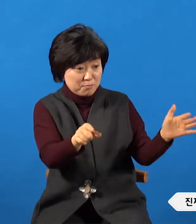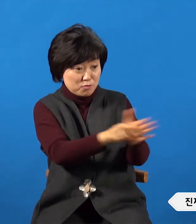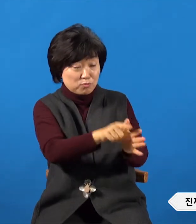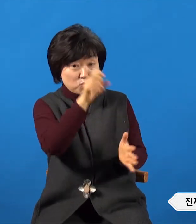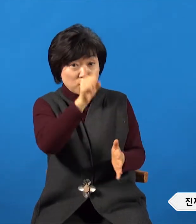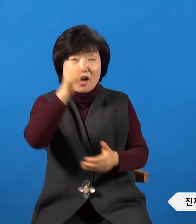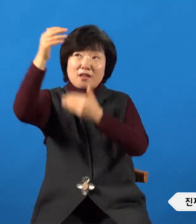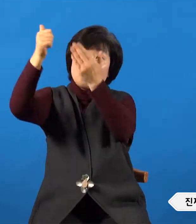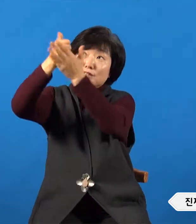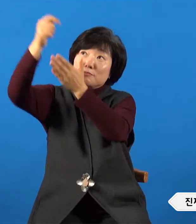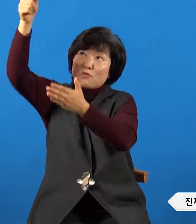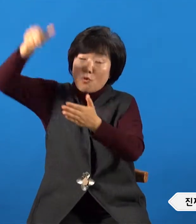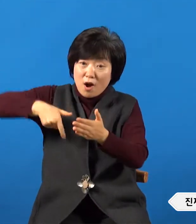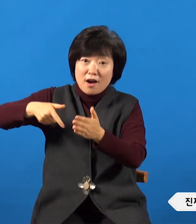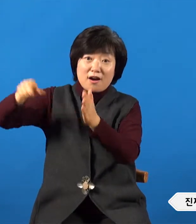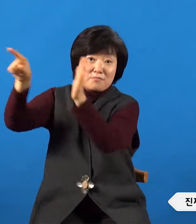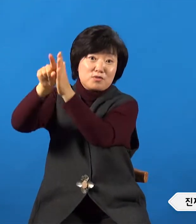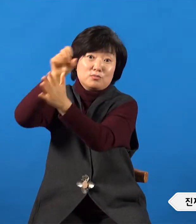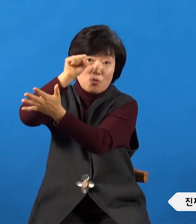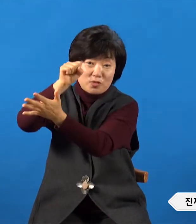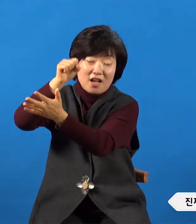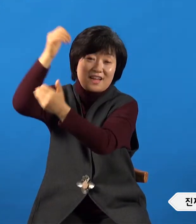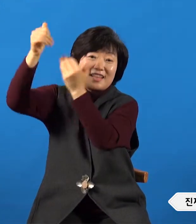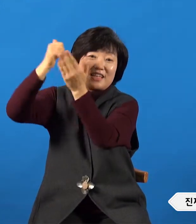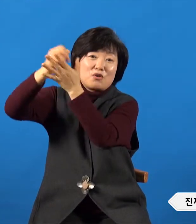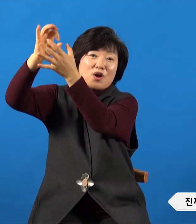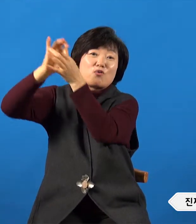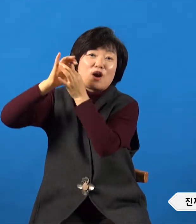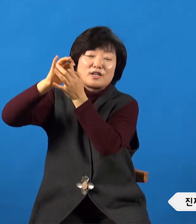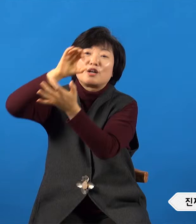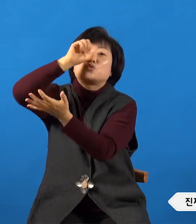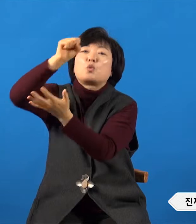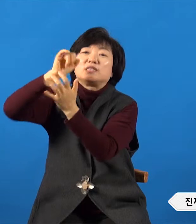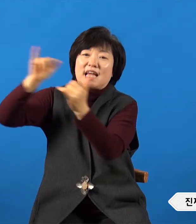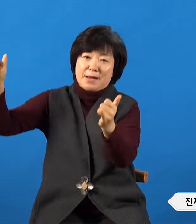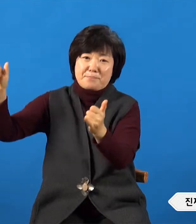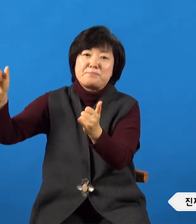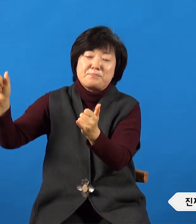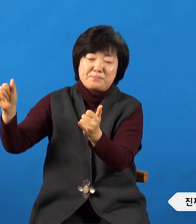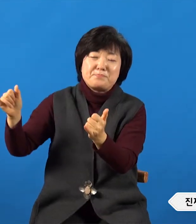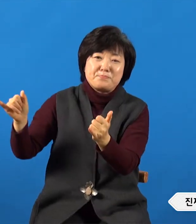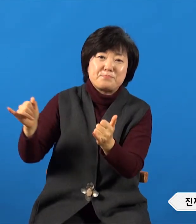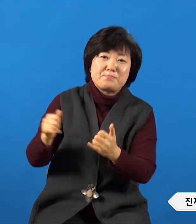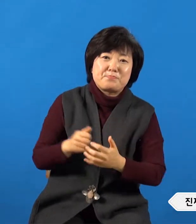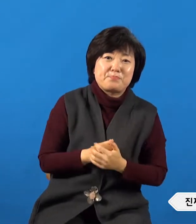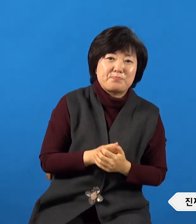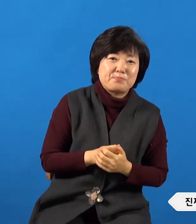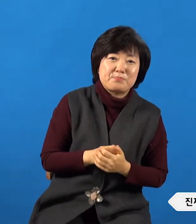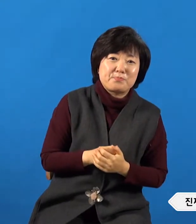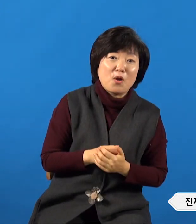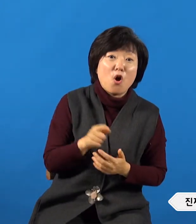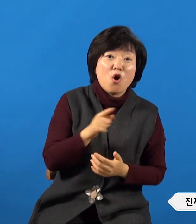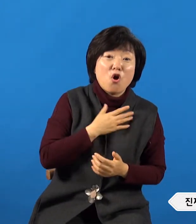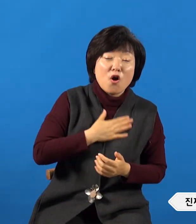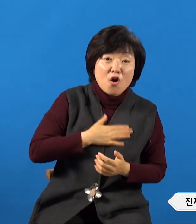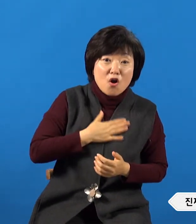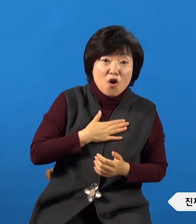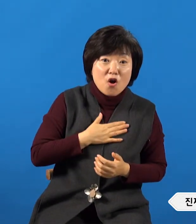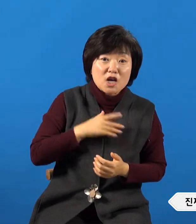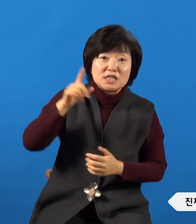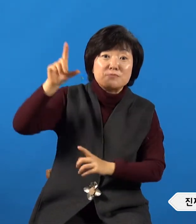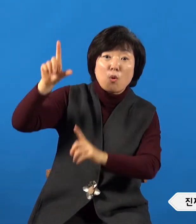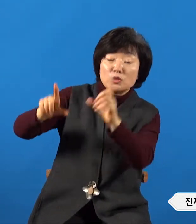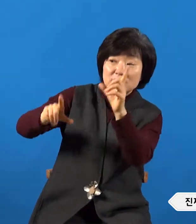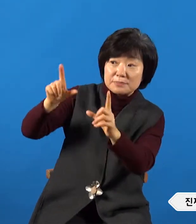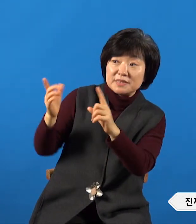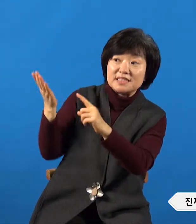믿음 좋다라고 이야기할 때는 하나님과의 관계가 참 좋은 사람들을 이야기합니다. 어떻게 알 수 있습니까?